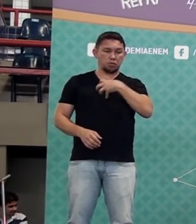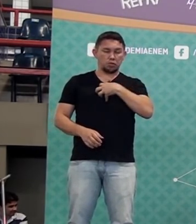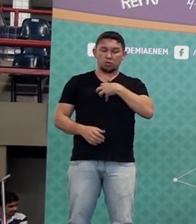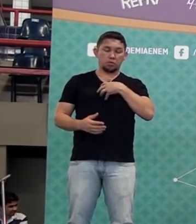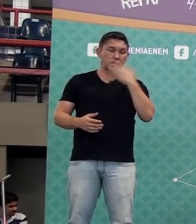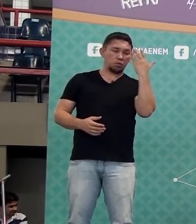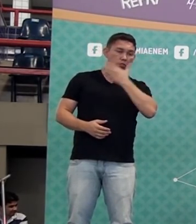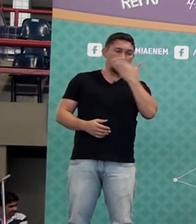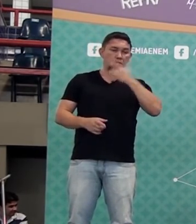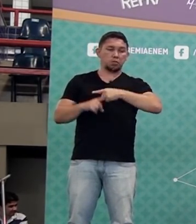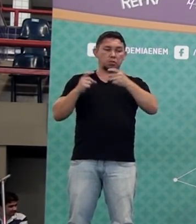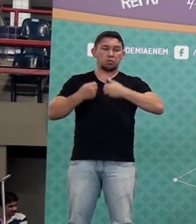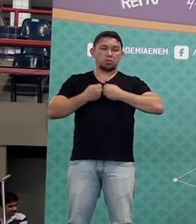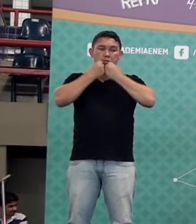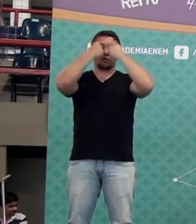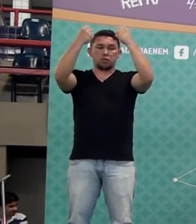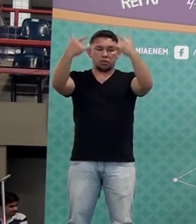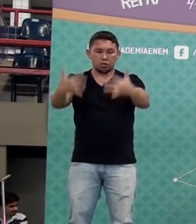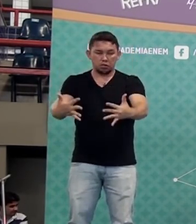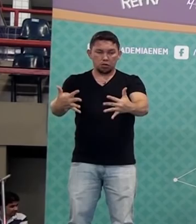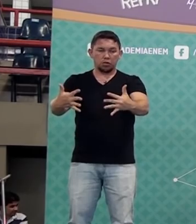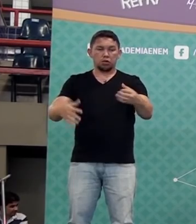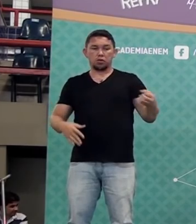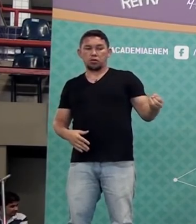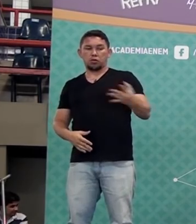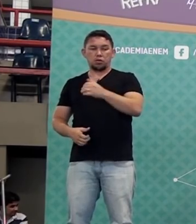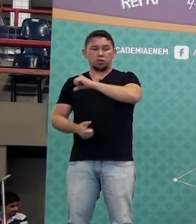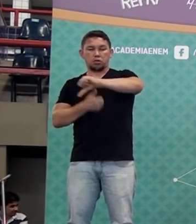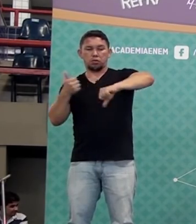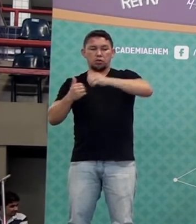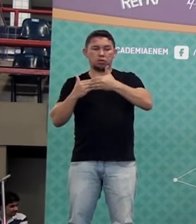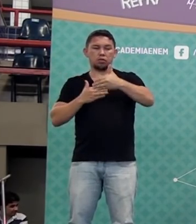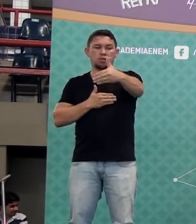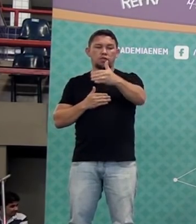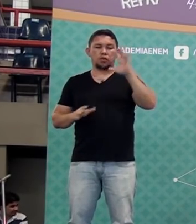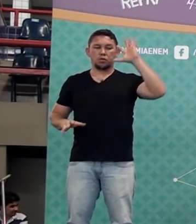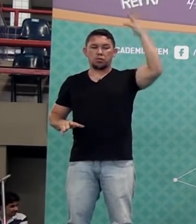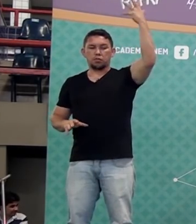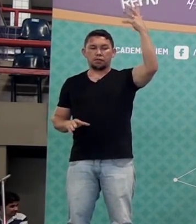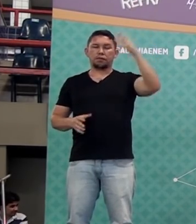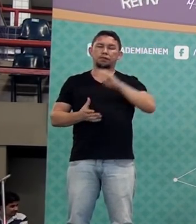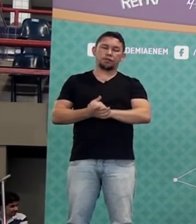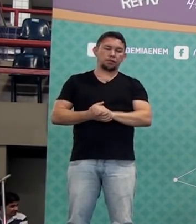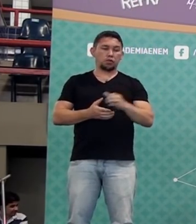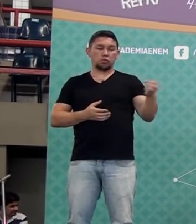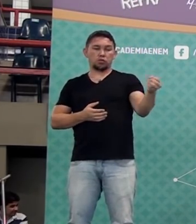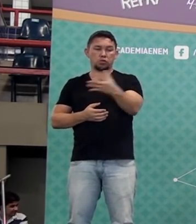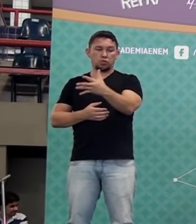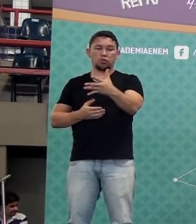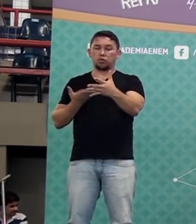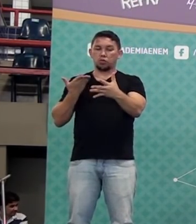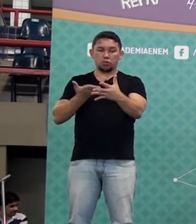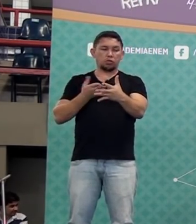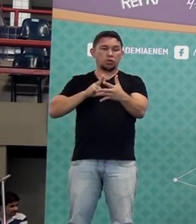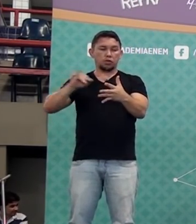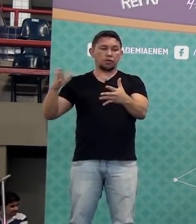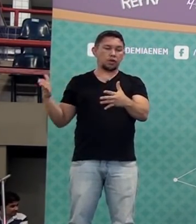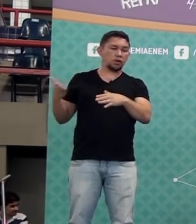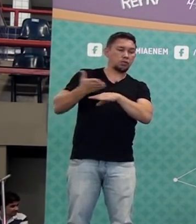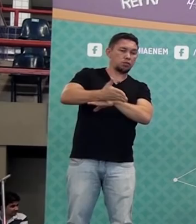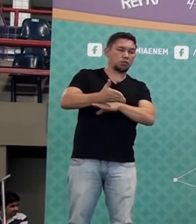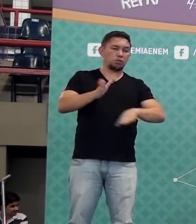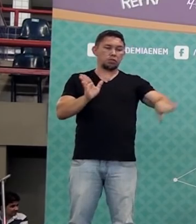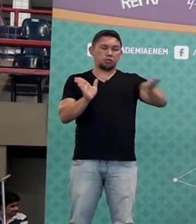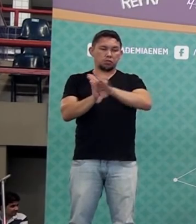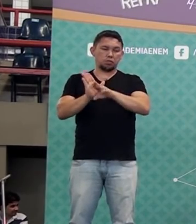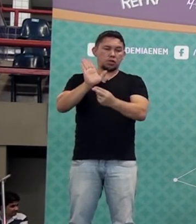mas eu não posso deixar de dizer, meu amigo, que uma nova mudança em breve vai acontecer, que o novo sempre vem. Segundo